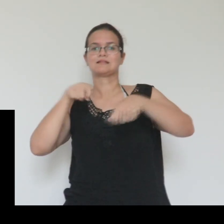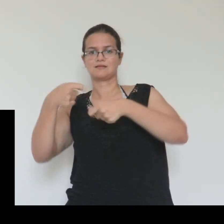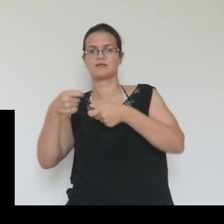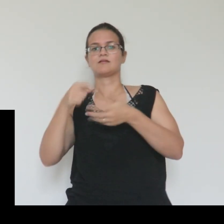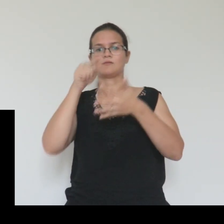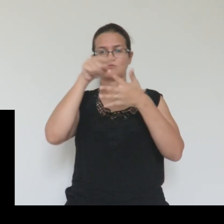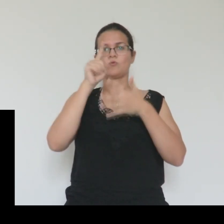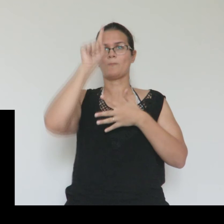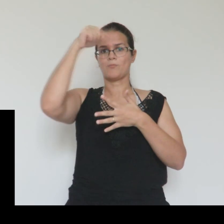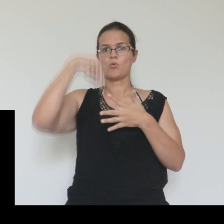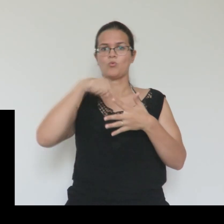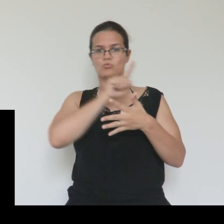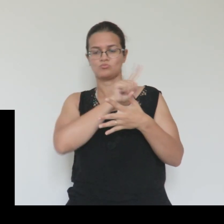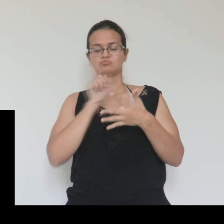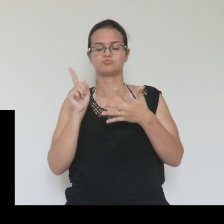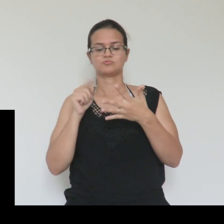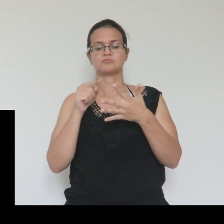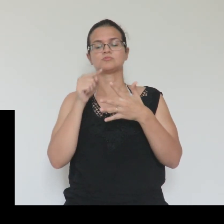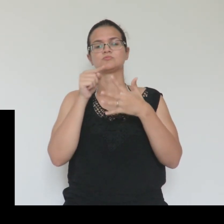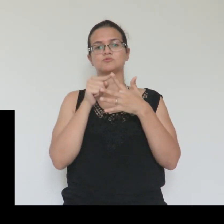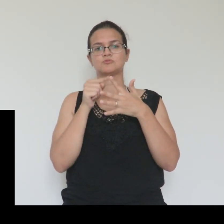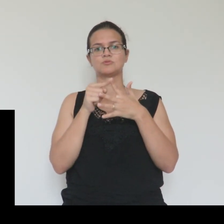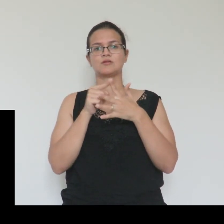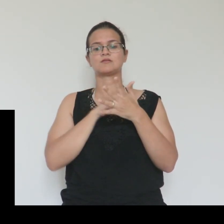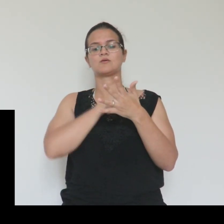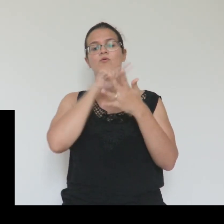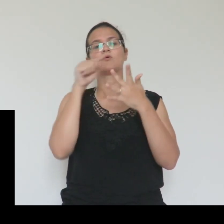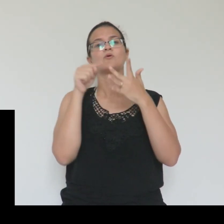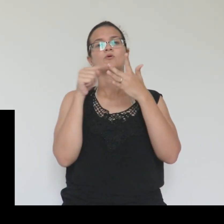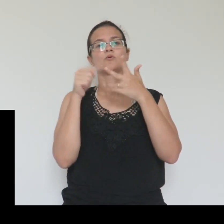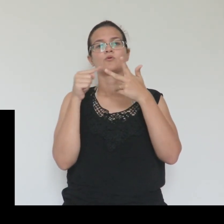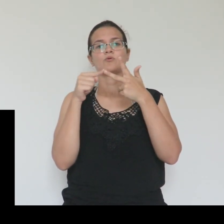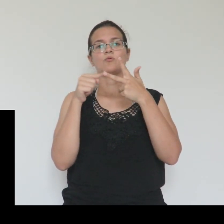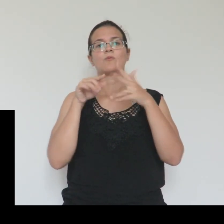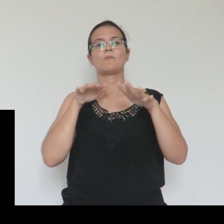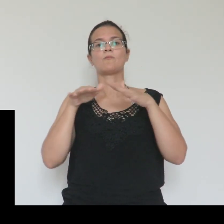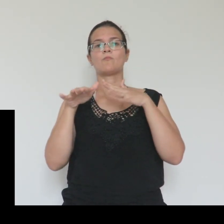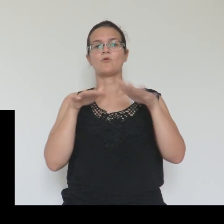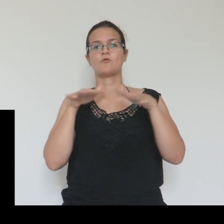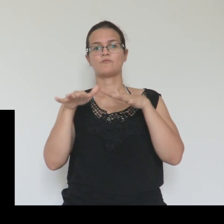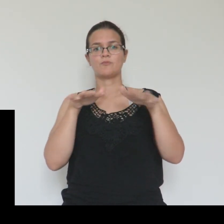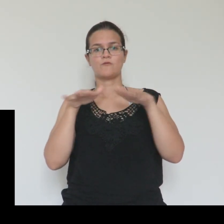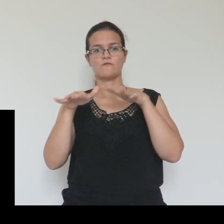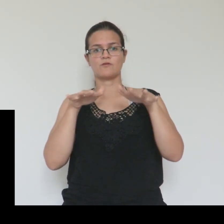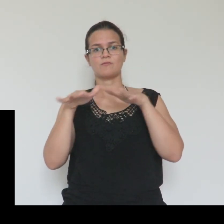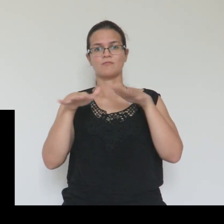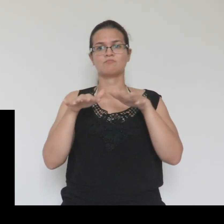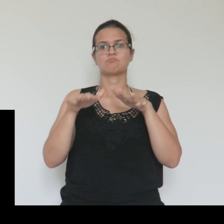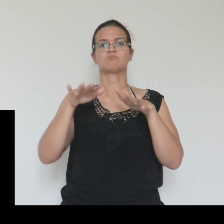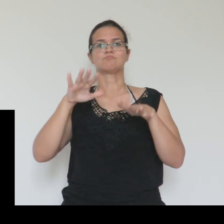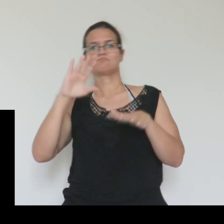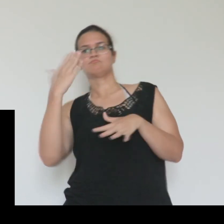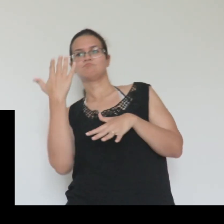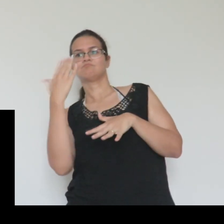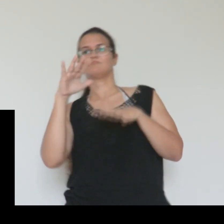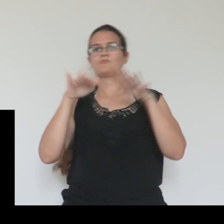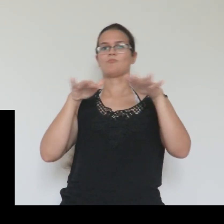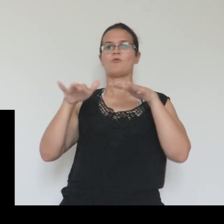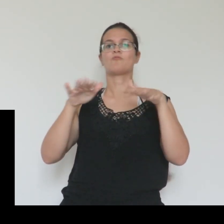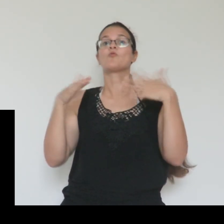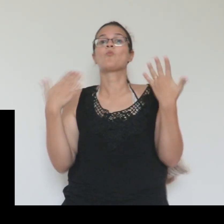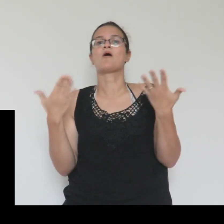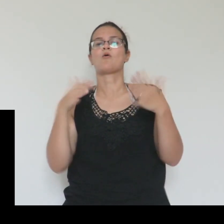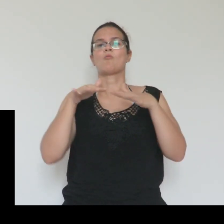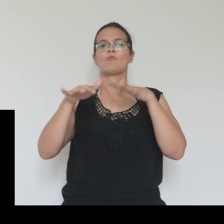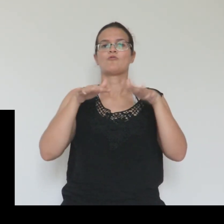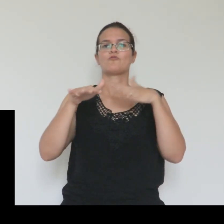do sinal. Qual é o movimento que esse sinal vai fazer? A orientação da mão, se a mão ela vai estar com a palma para baixo, a palma para frente, a palma da mão